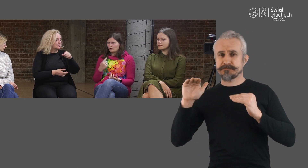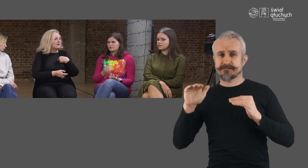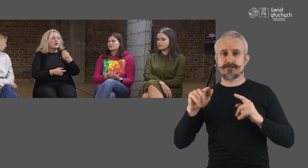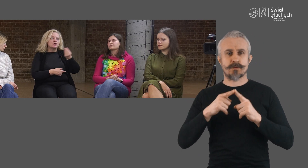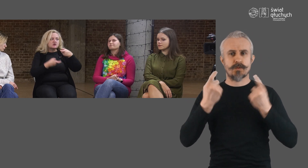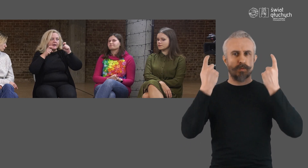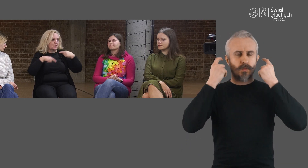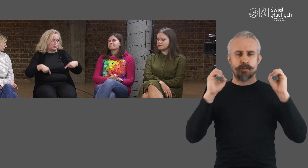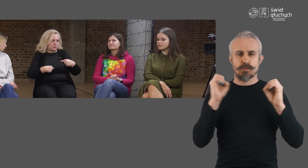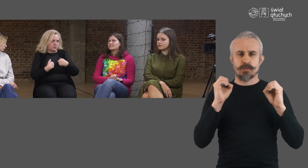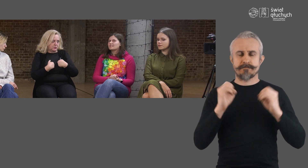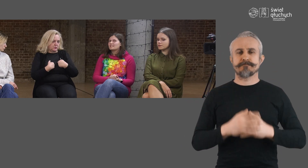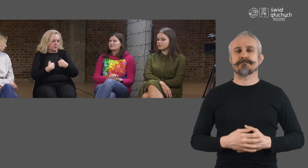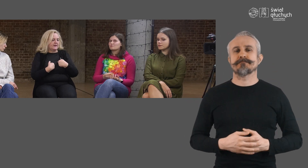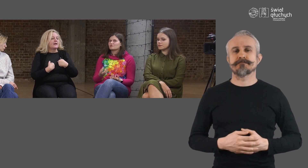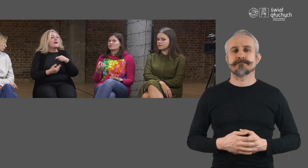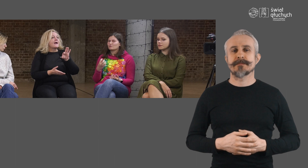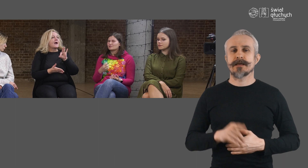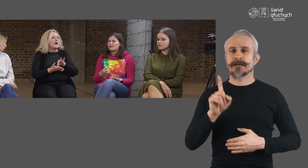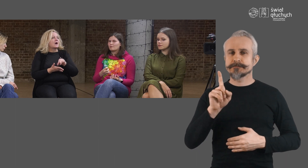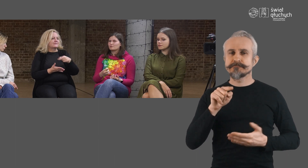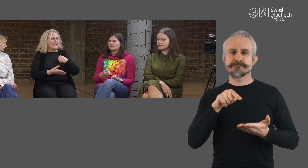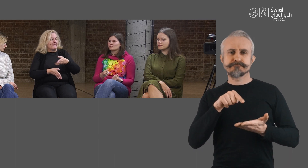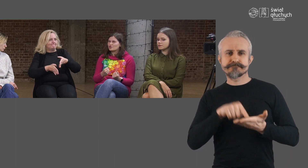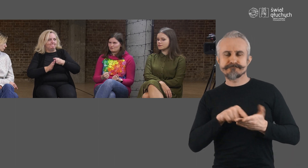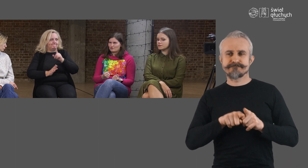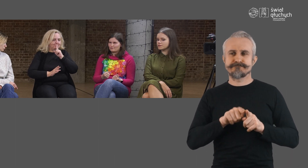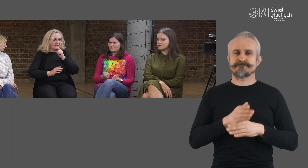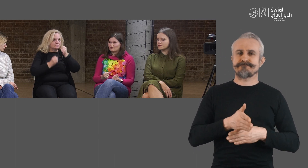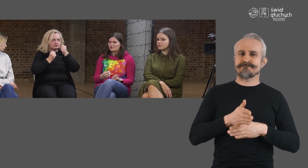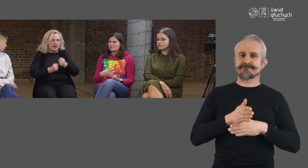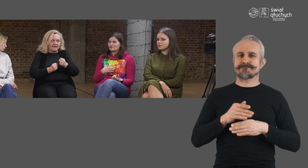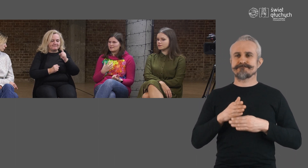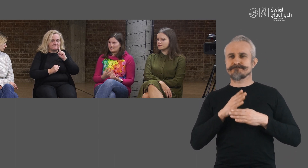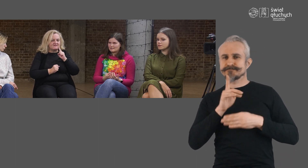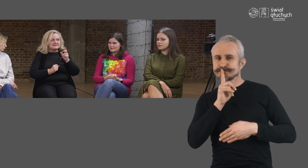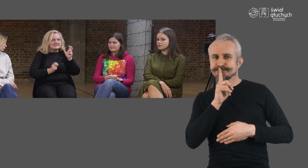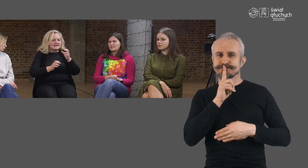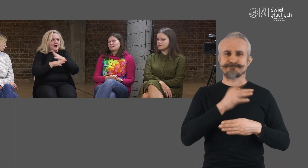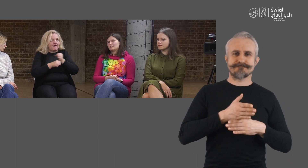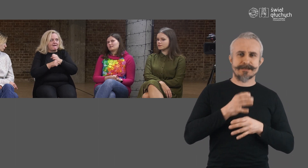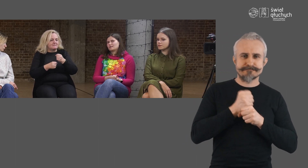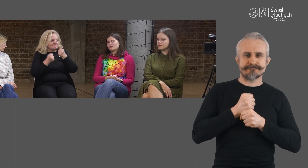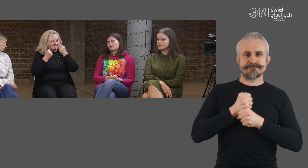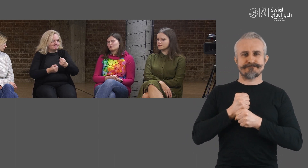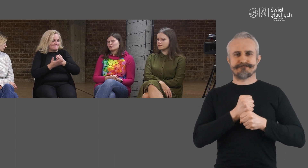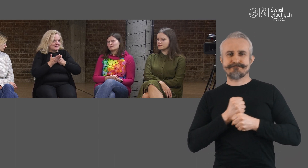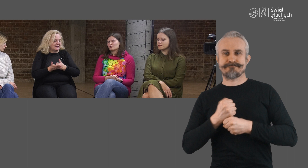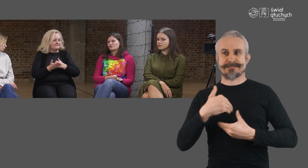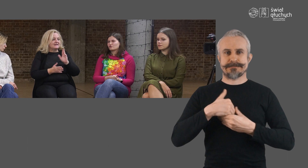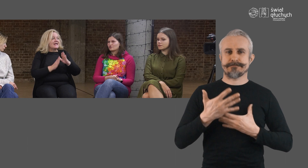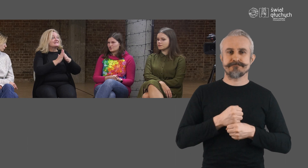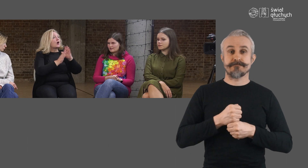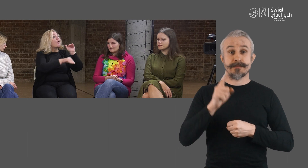aparatów słuchowych i właśnie mimo, że ja to ukrywałam, było mi już ciężko. Już czułam, że sobie nie radzę. Na przykład też